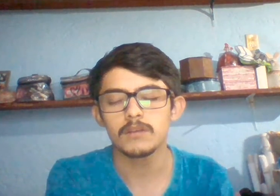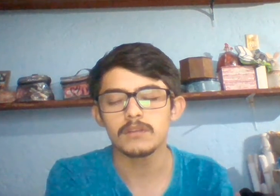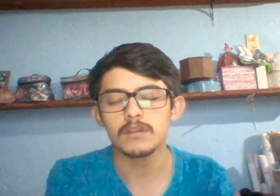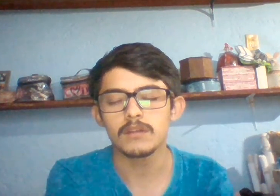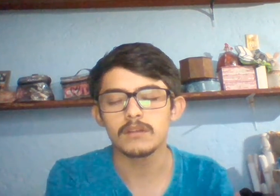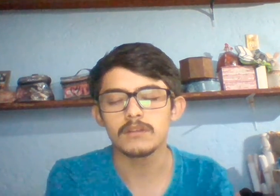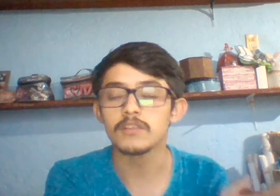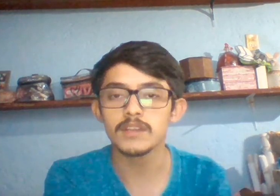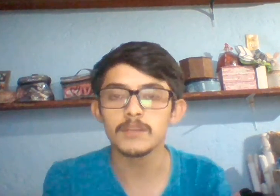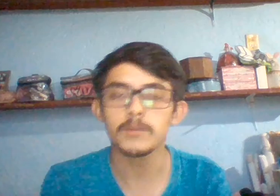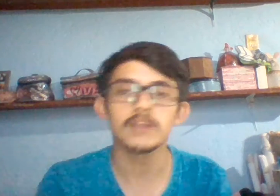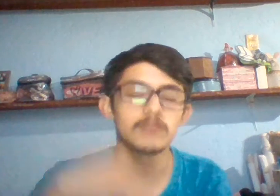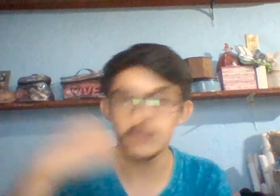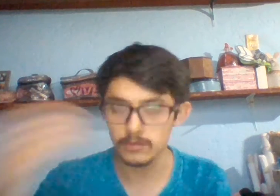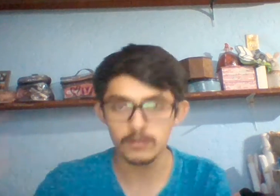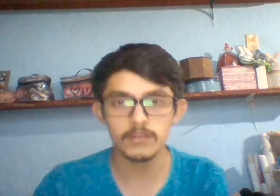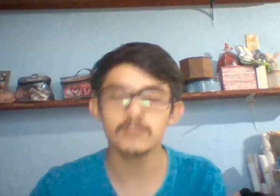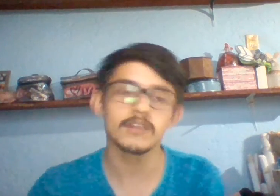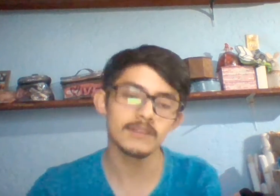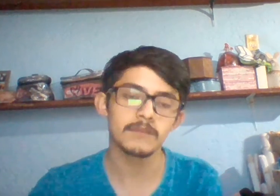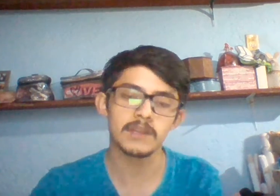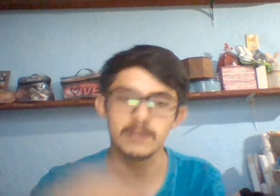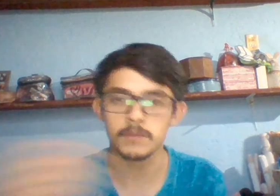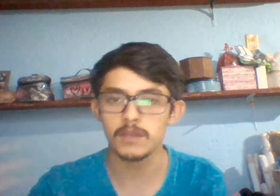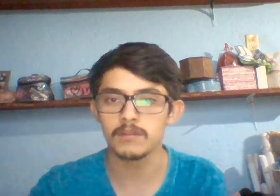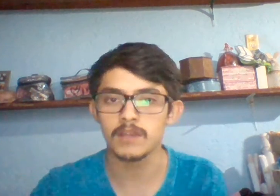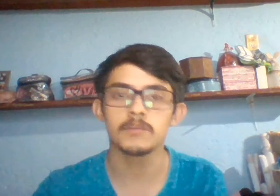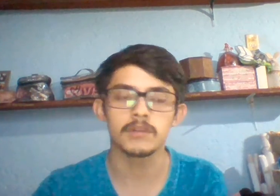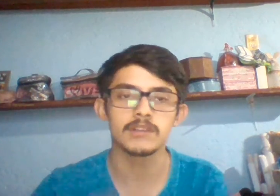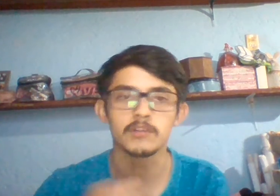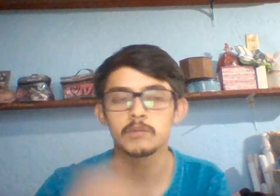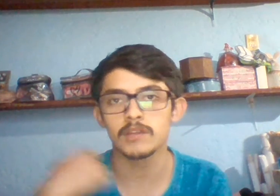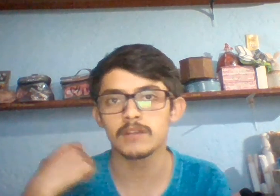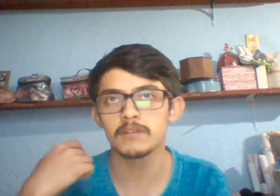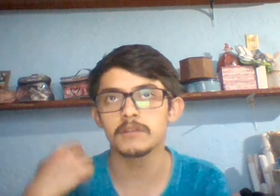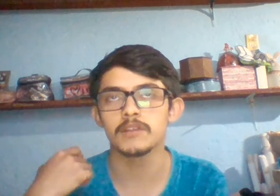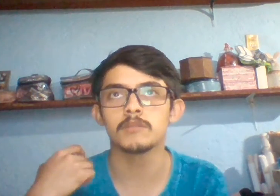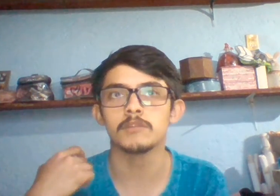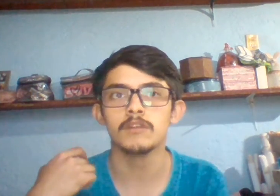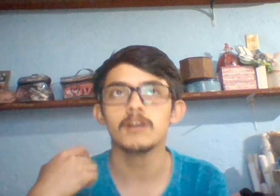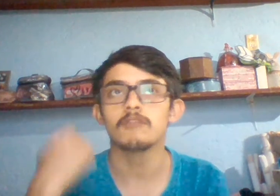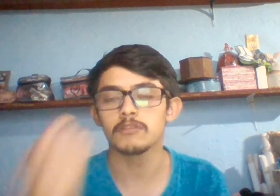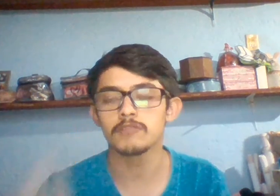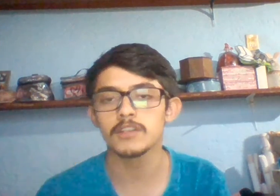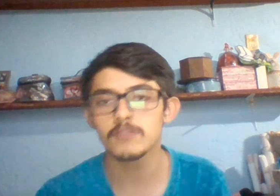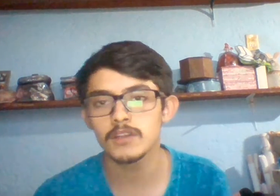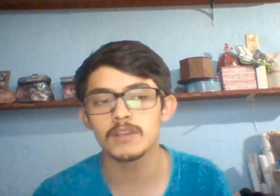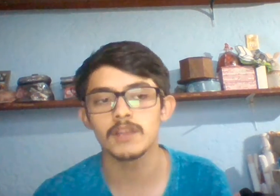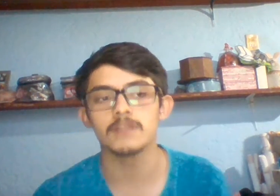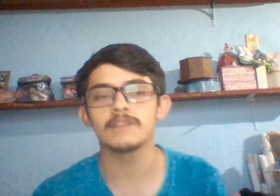Perdón, el sensor de temperatura y todos los sensores van activados a ello, porque el servomotor es como cuando usted nos dijo